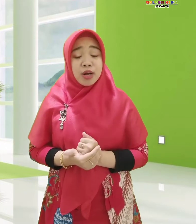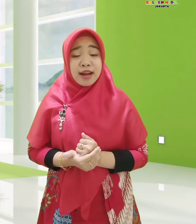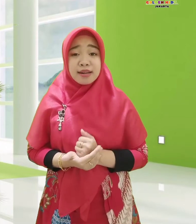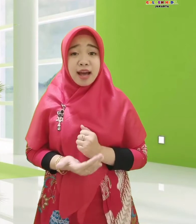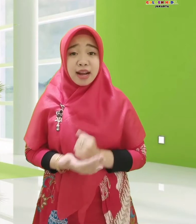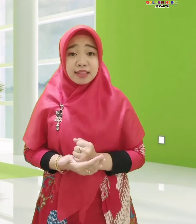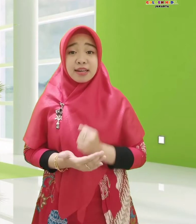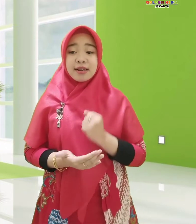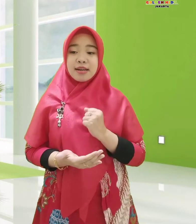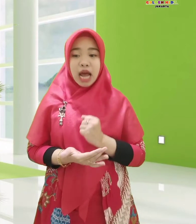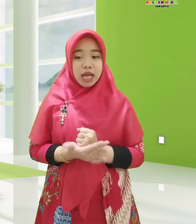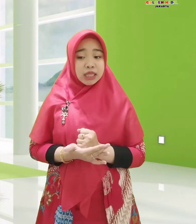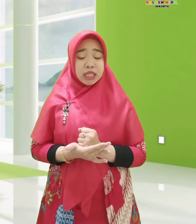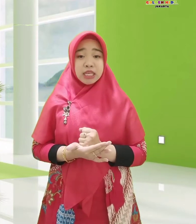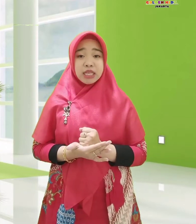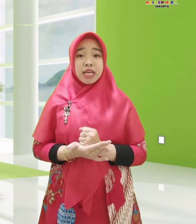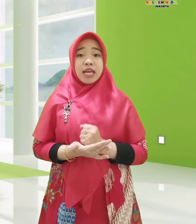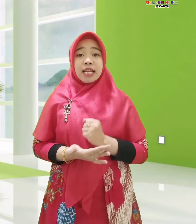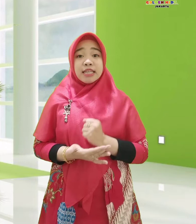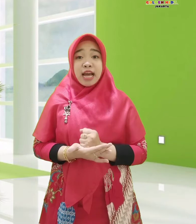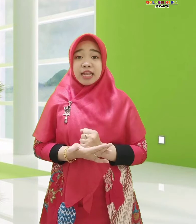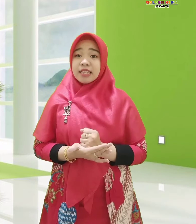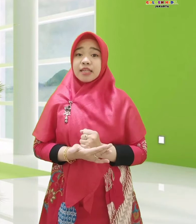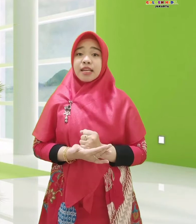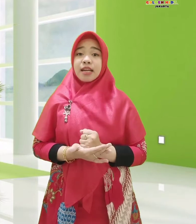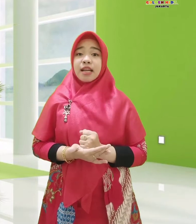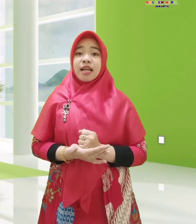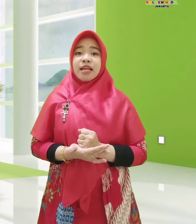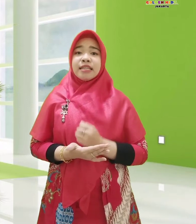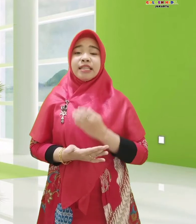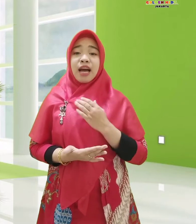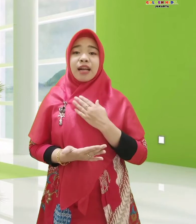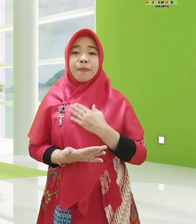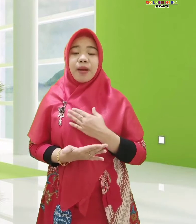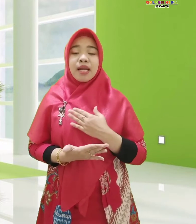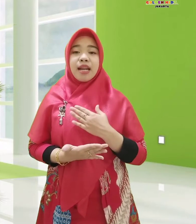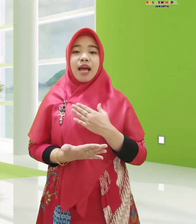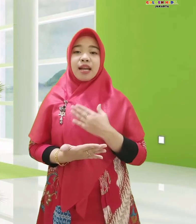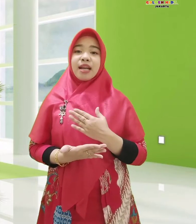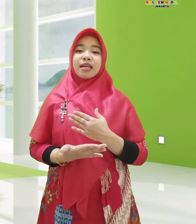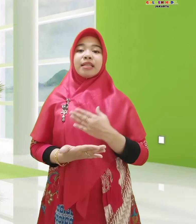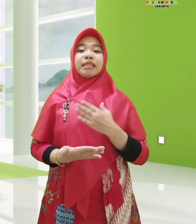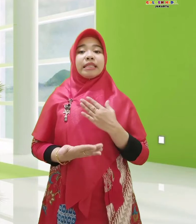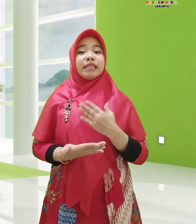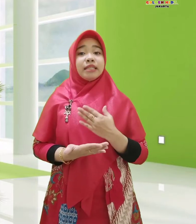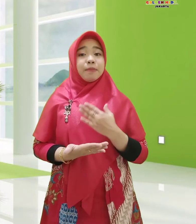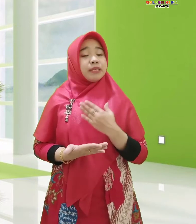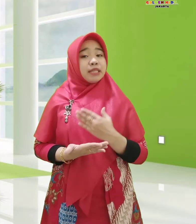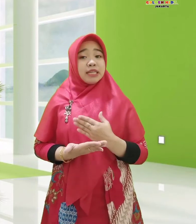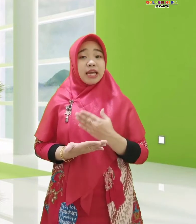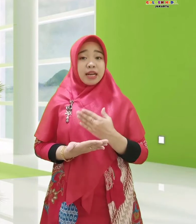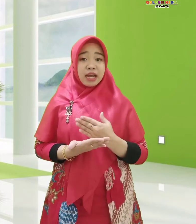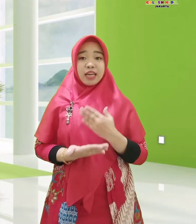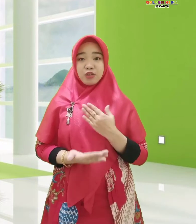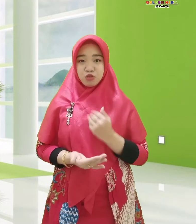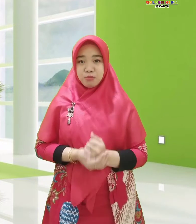menumbuhkan karakter rendah hati dan diharapkan anak tidak menjadi anak yang